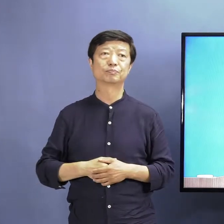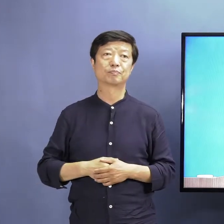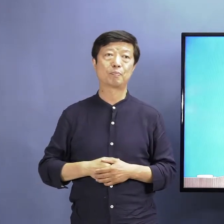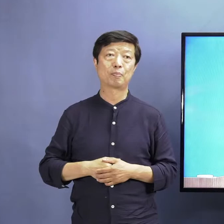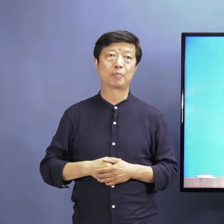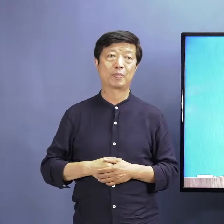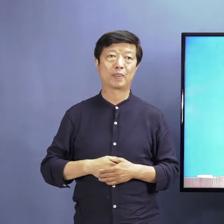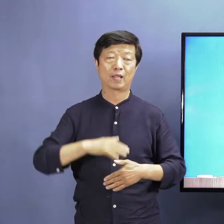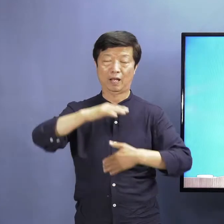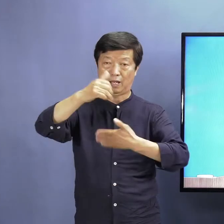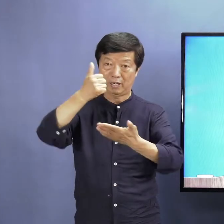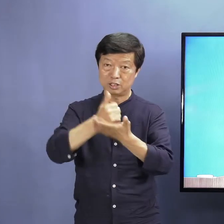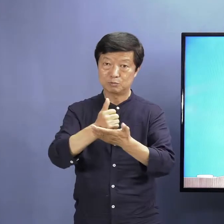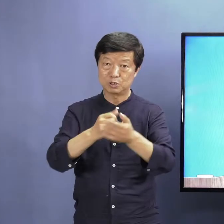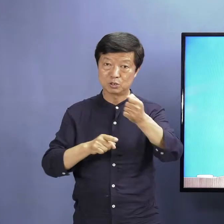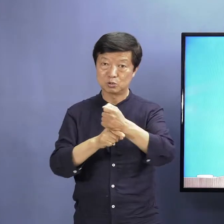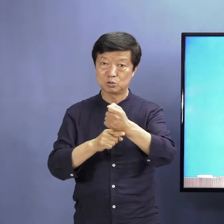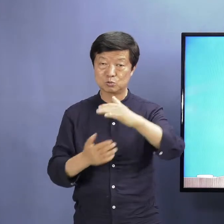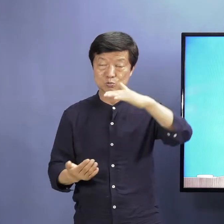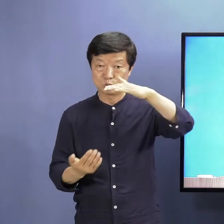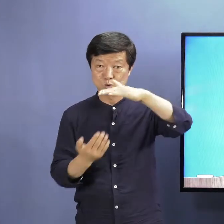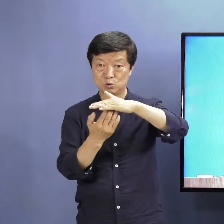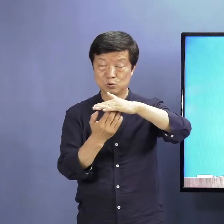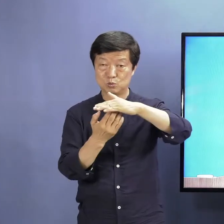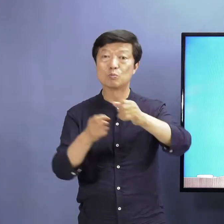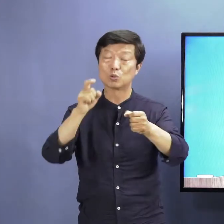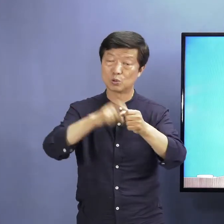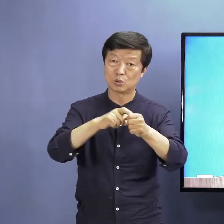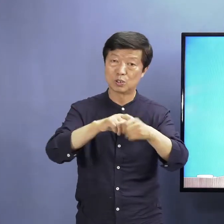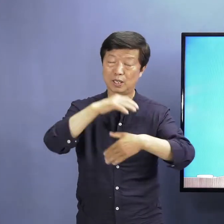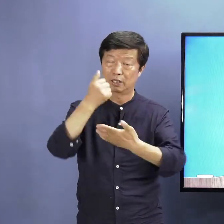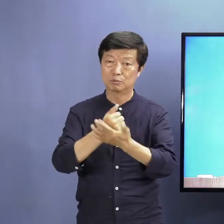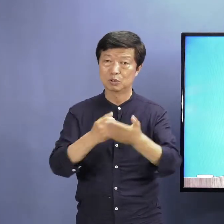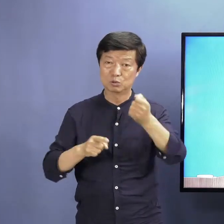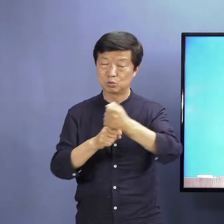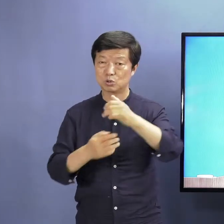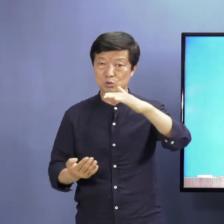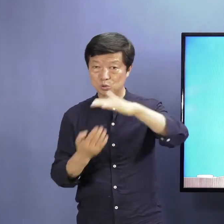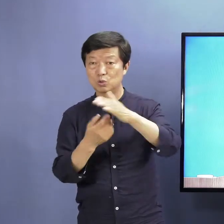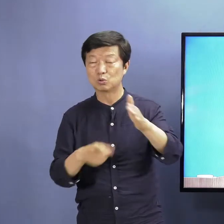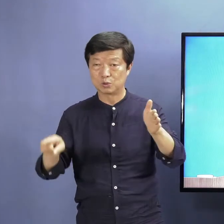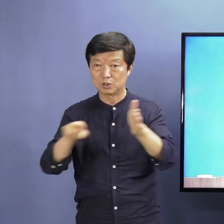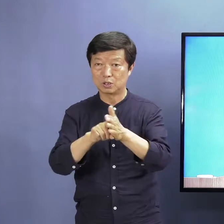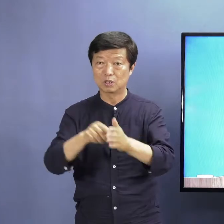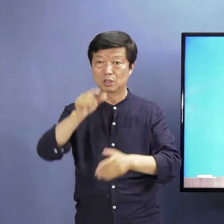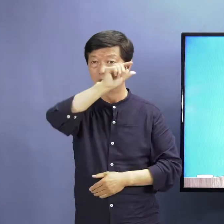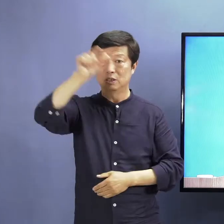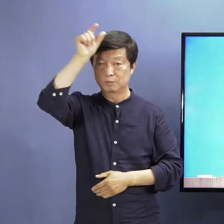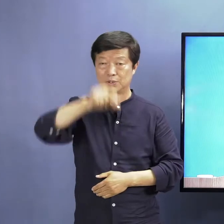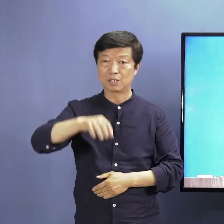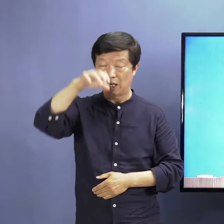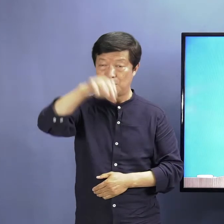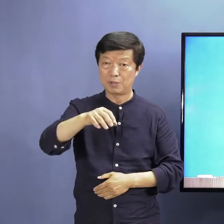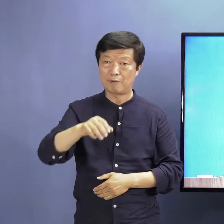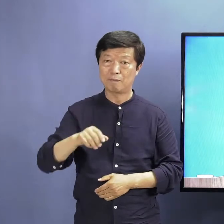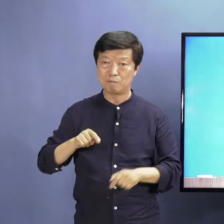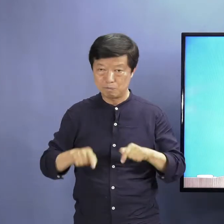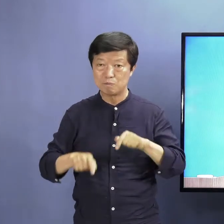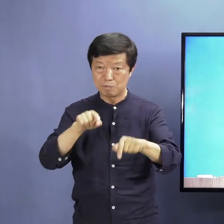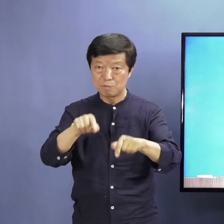하나님의 뜻을 이루기 위해서, 하나님의 뜻을 이루기 위해서 오히려 십자가 앞으로 걸어 들어가셨잖아요.